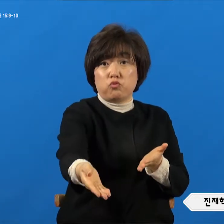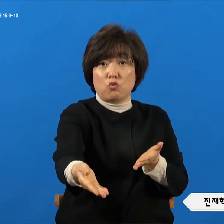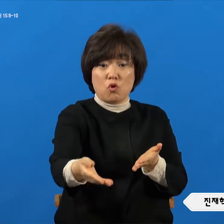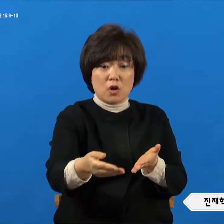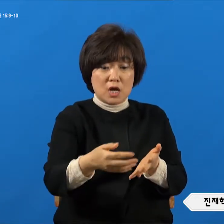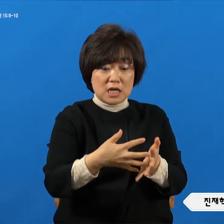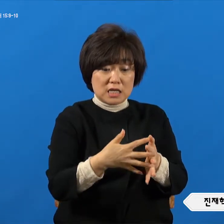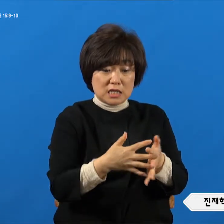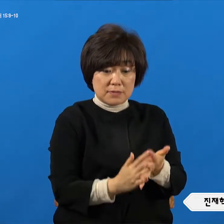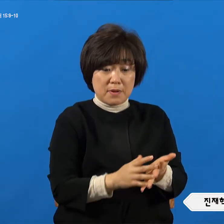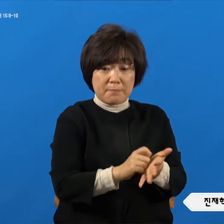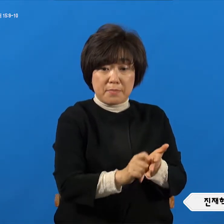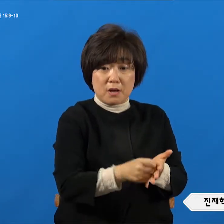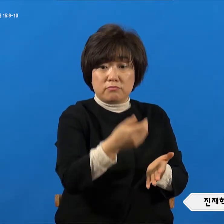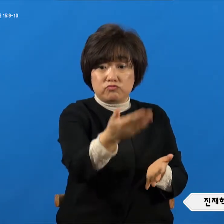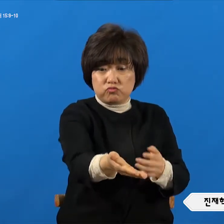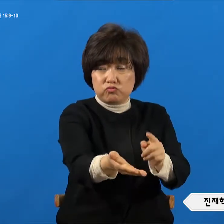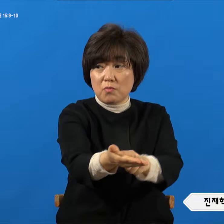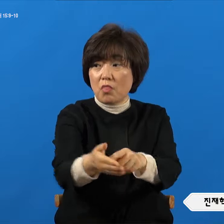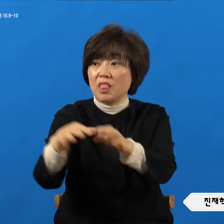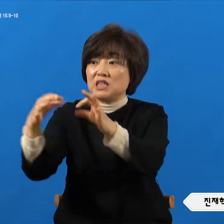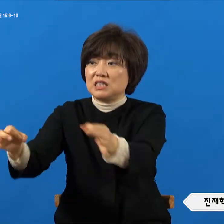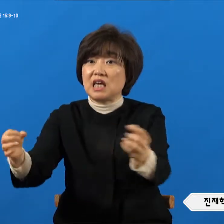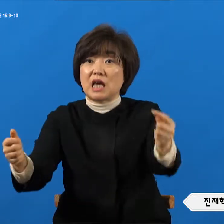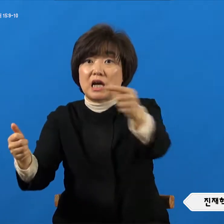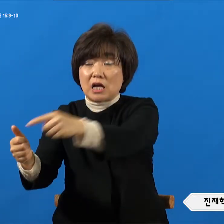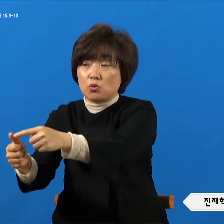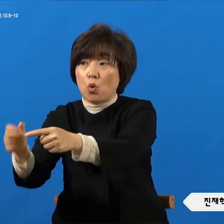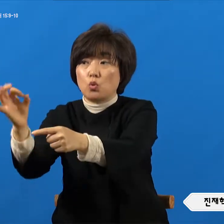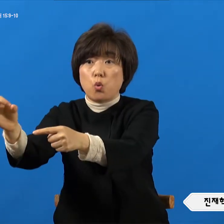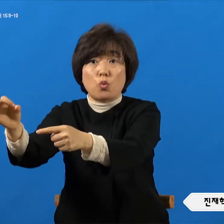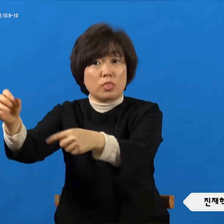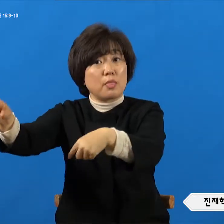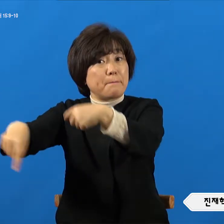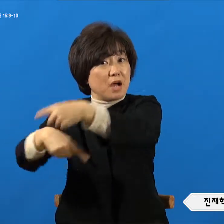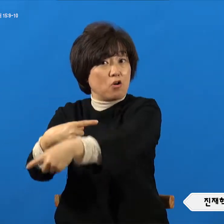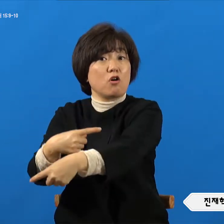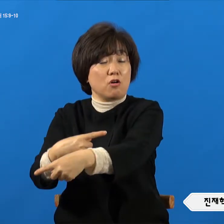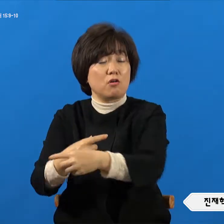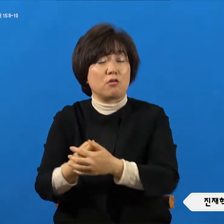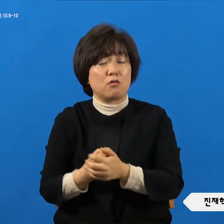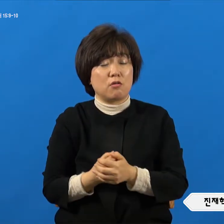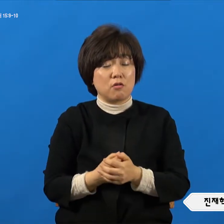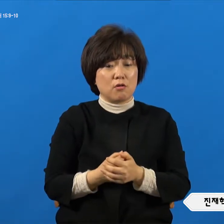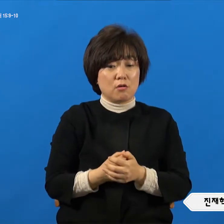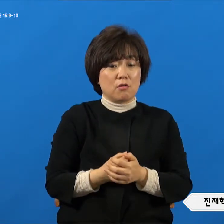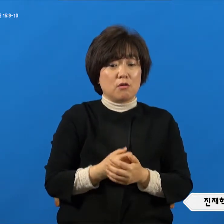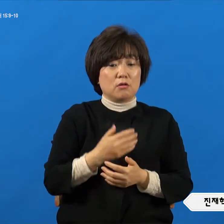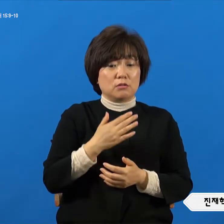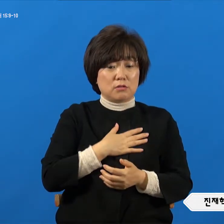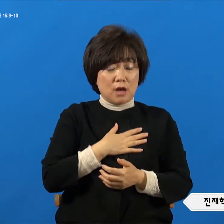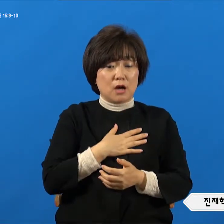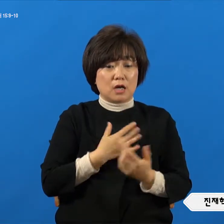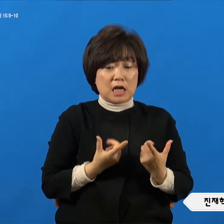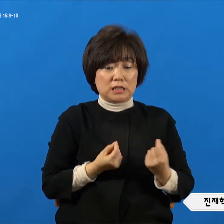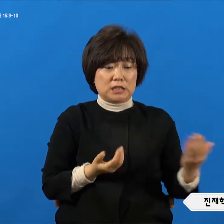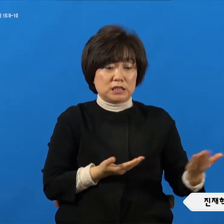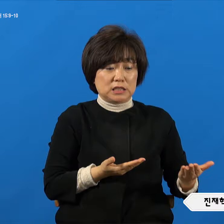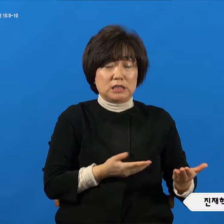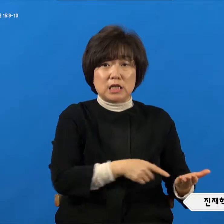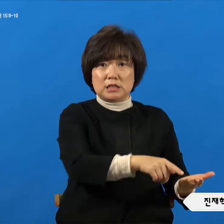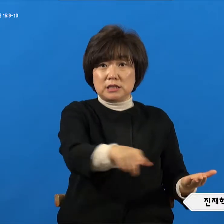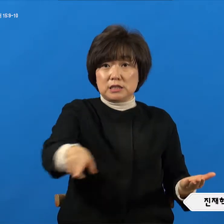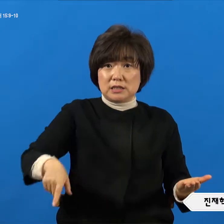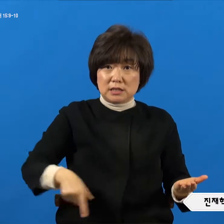은행에 가서 디파짓을 하고 현금으로 받게 되는데, 문제는 그와 함께 일했던, 그리고